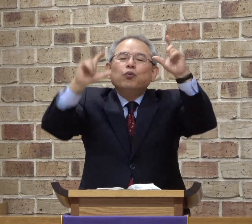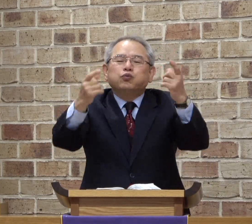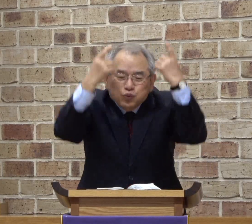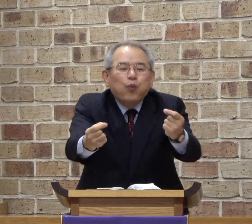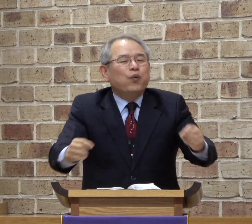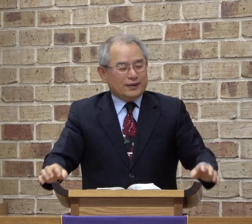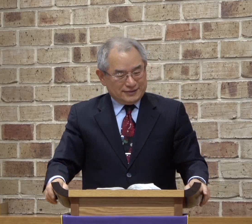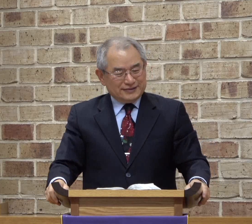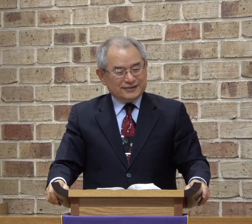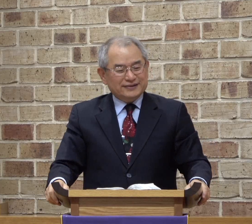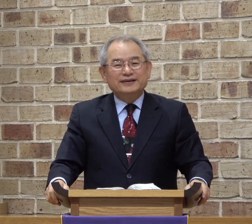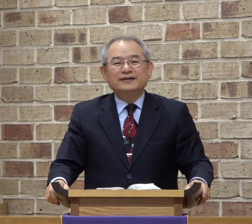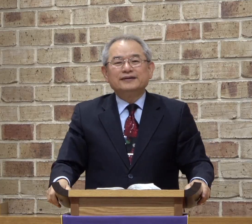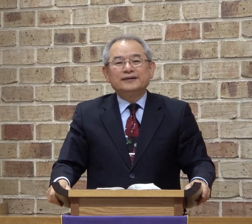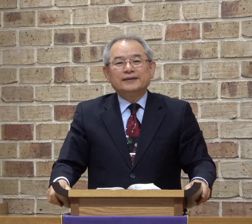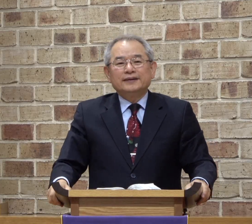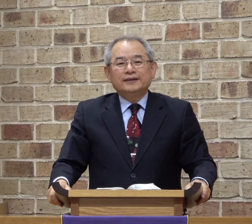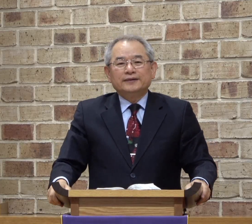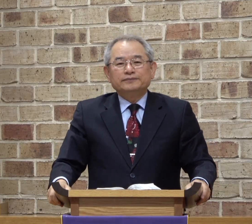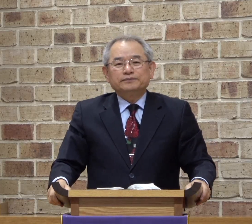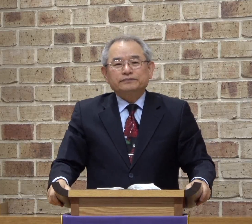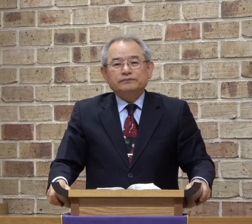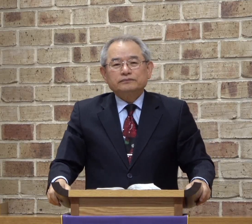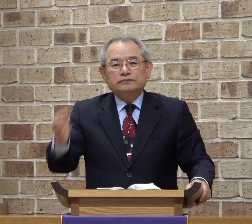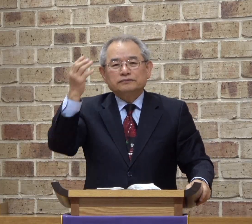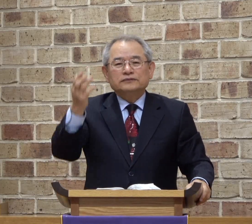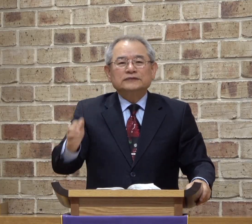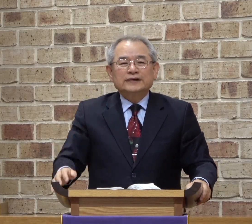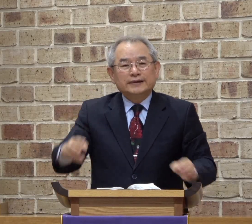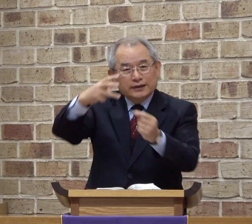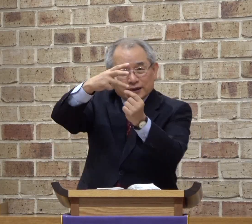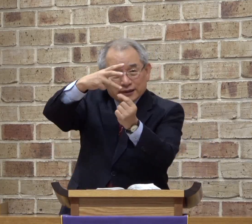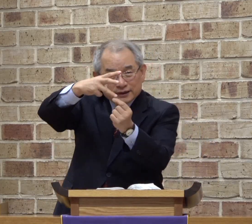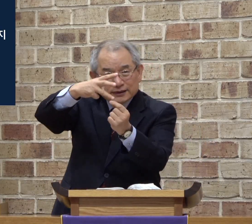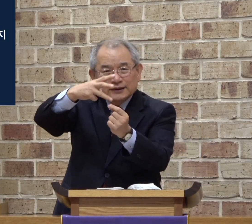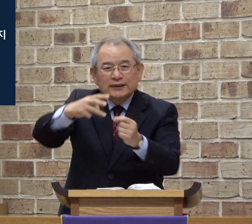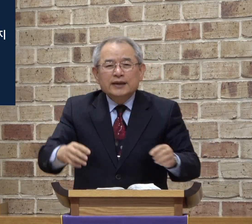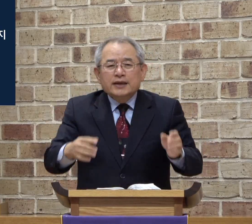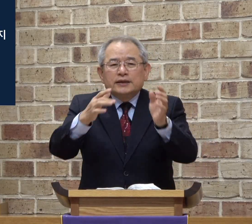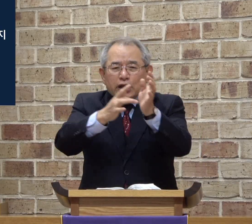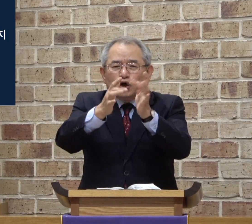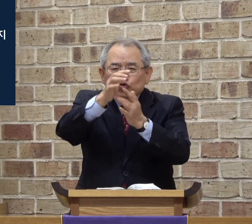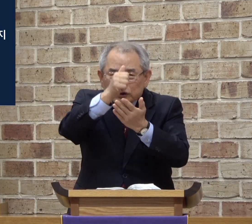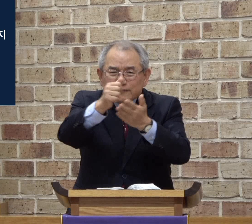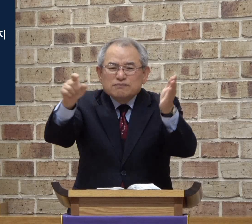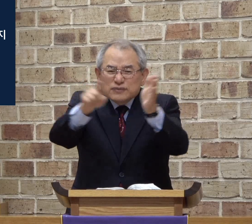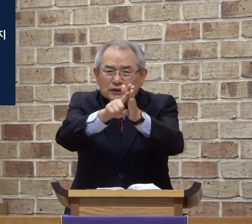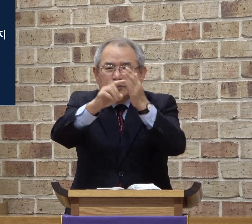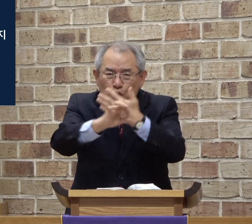사랑을 깨닫고 결혼하게 되고 다시 아이를 낳고 살았다는 영화